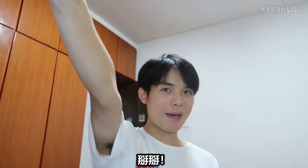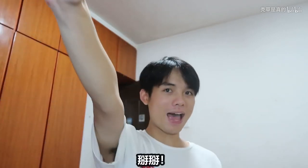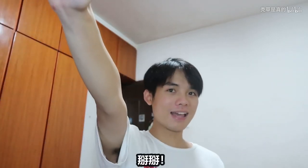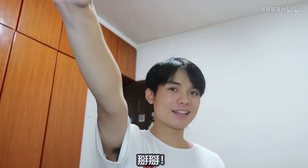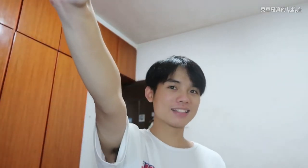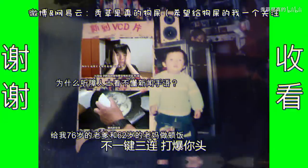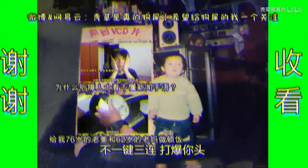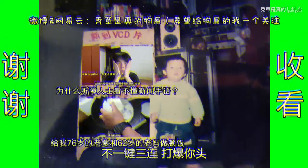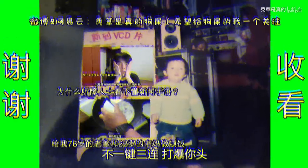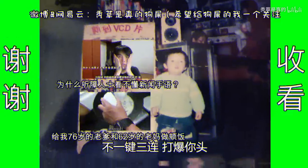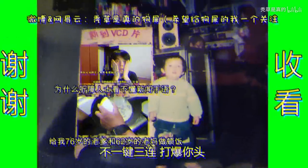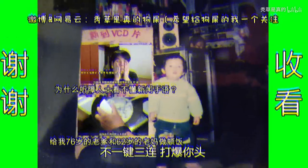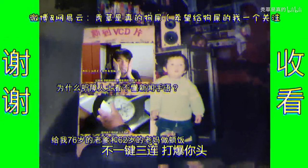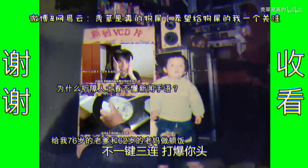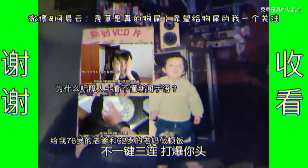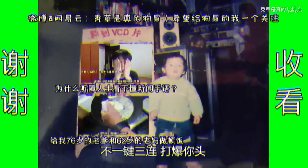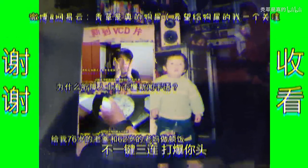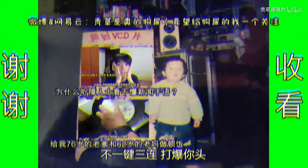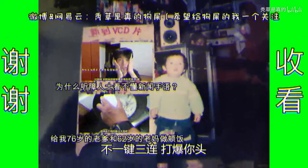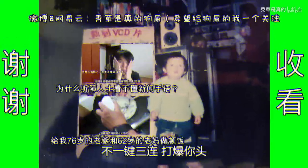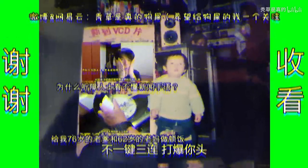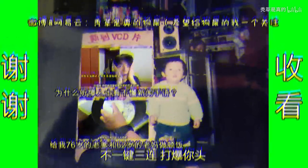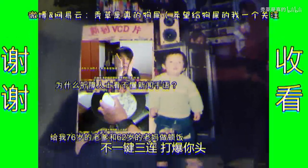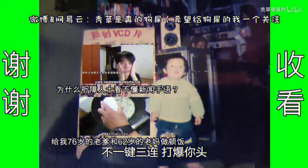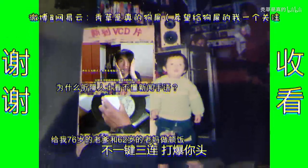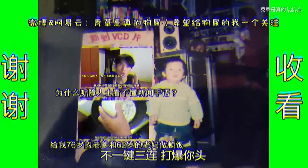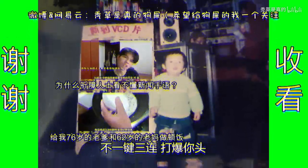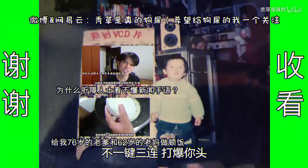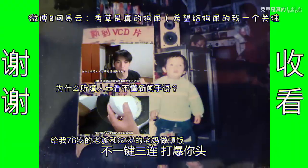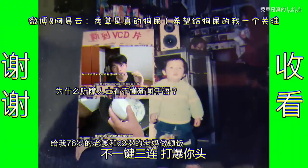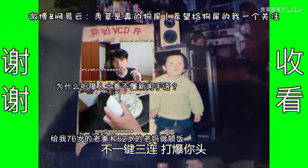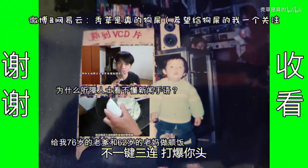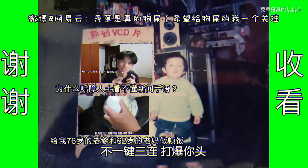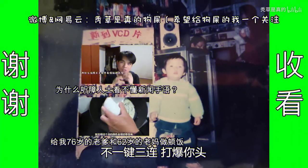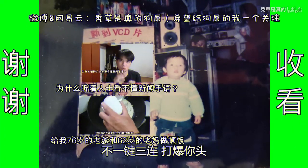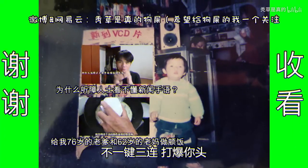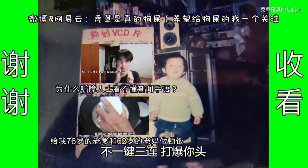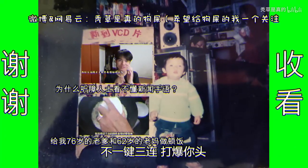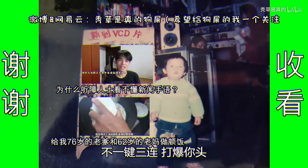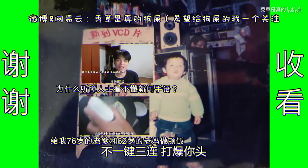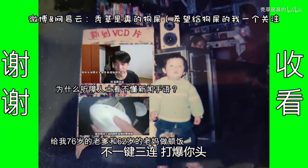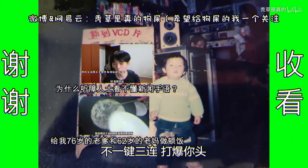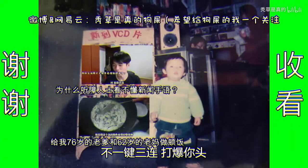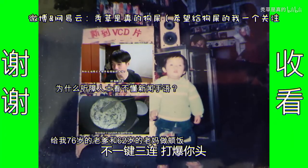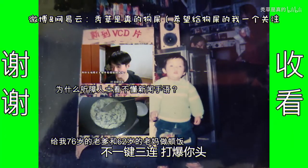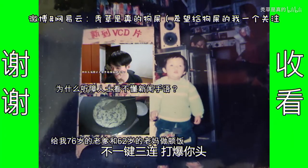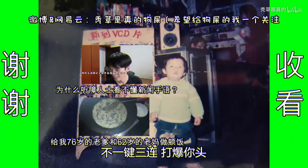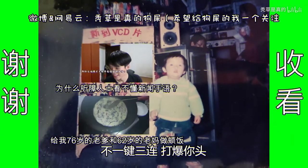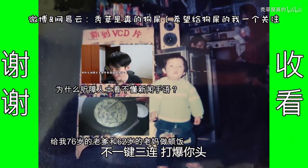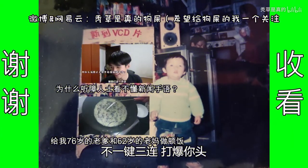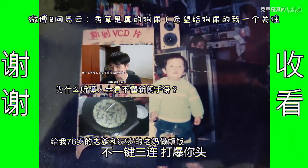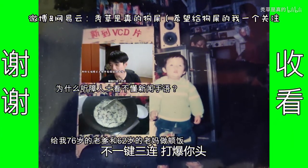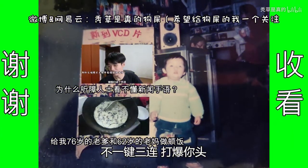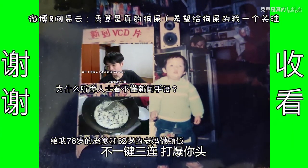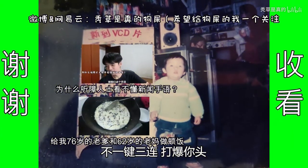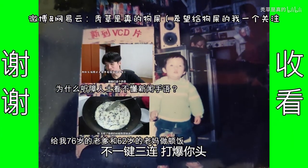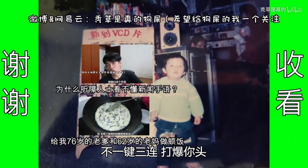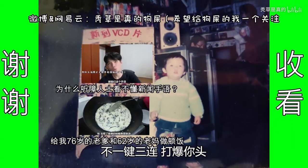拜。 I love hentai, I need hentai in my life, all day all day, I love hentai, I need hentai in